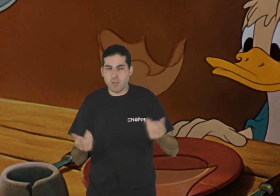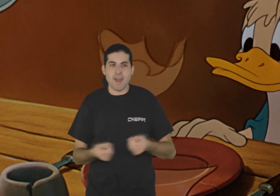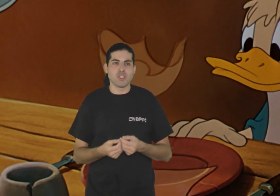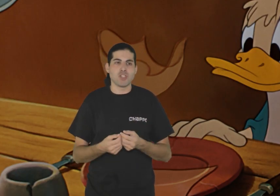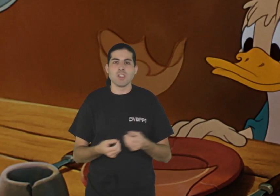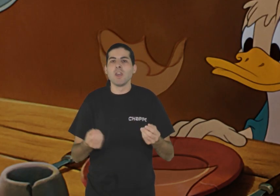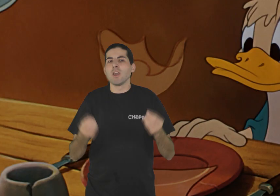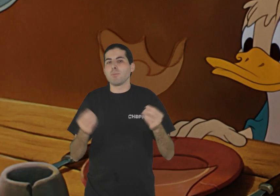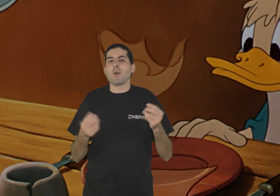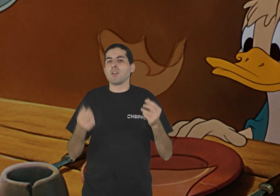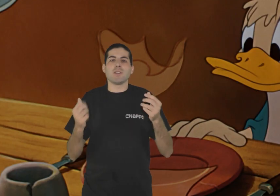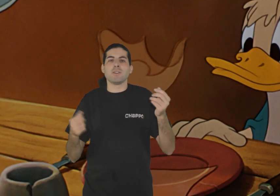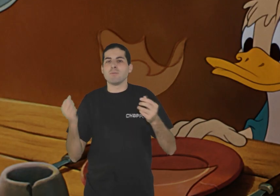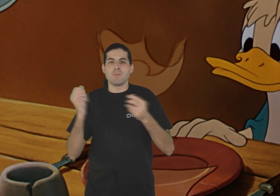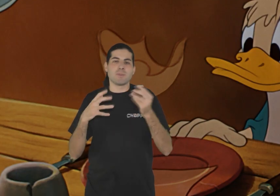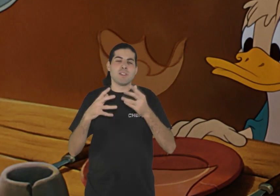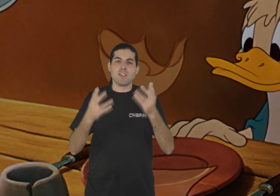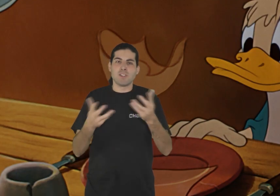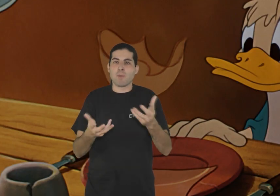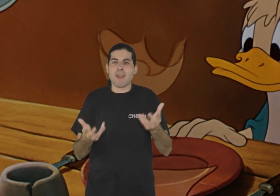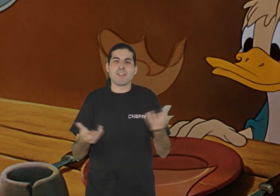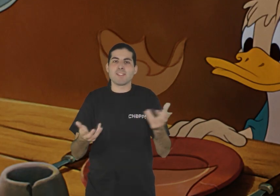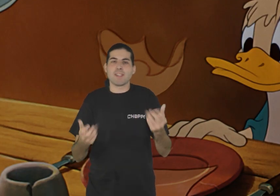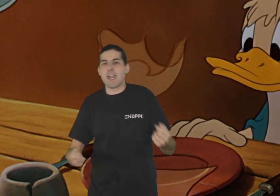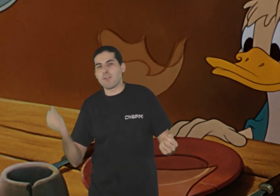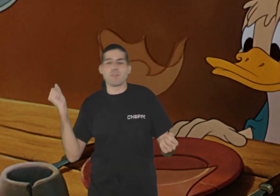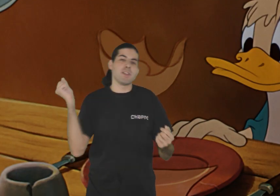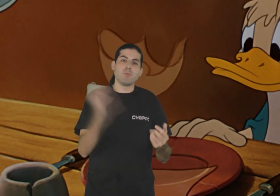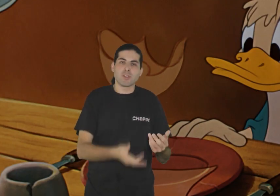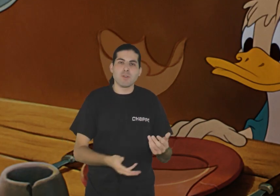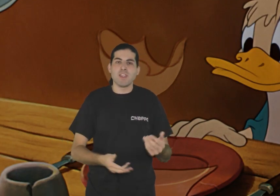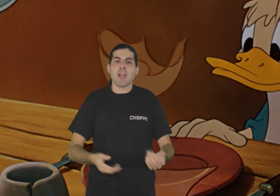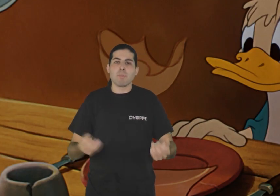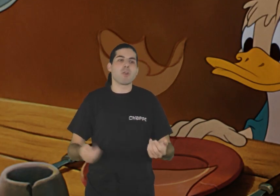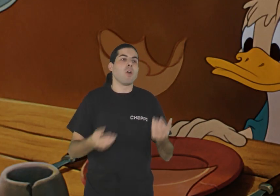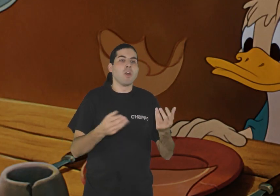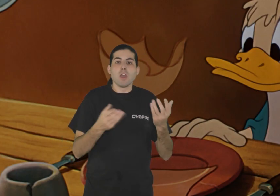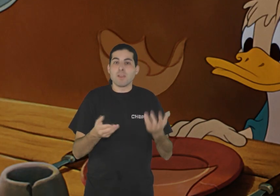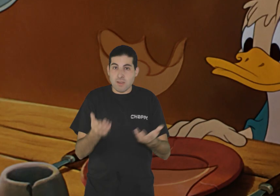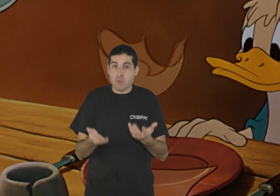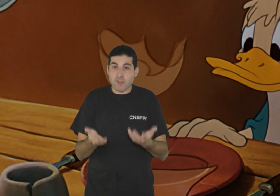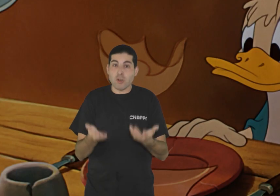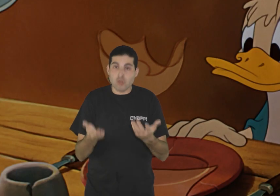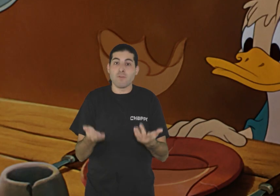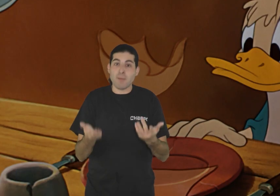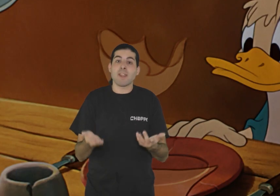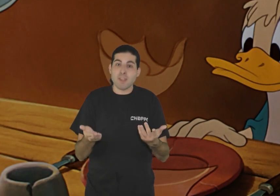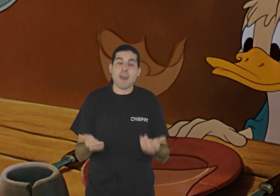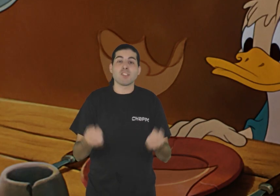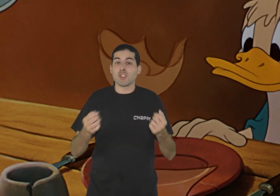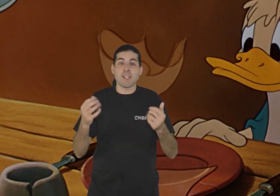dei fagioli magici. Poi i suoi parenti si incavolano e glieli buttano via, però quei fagioli